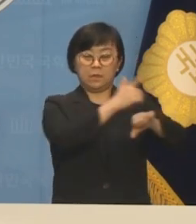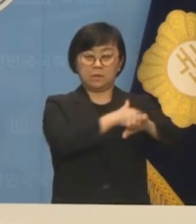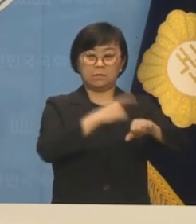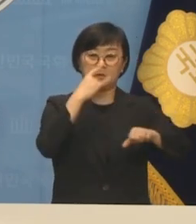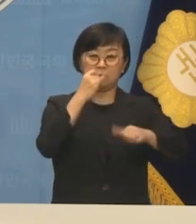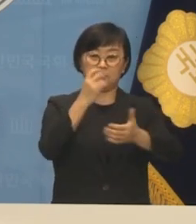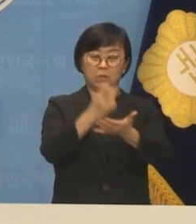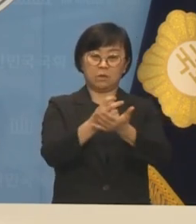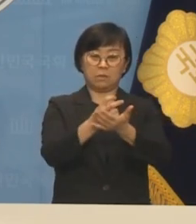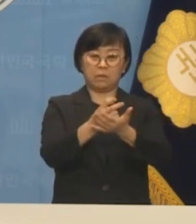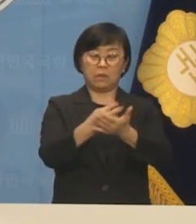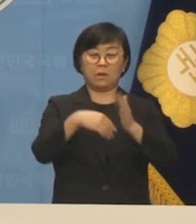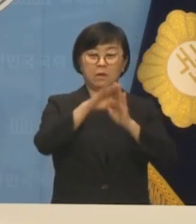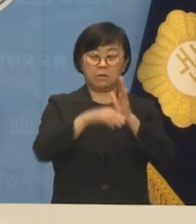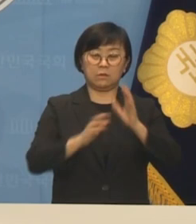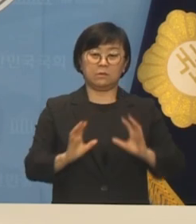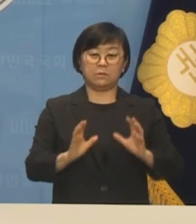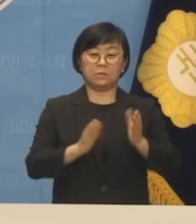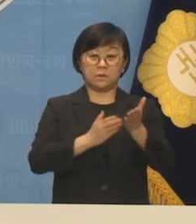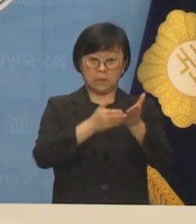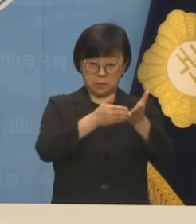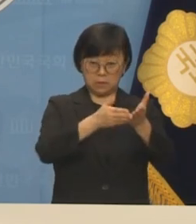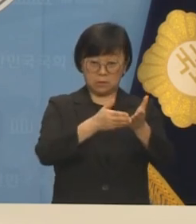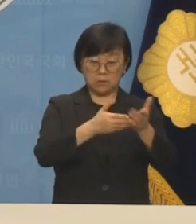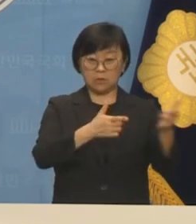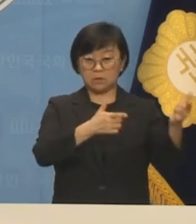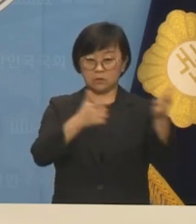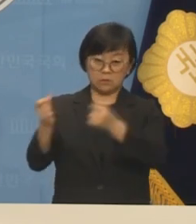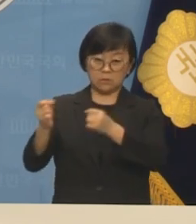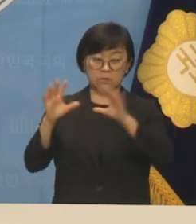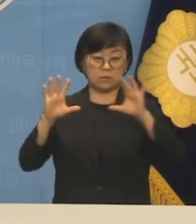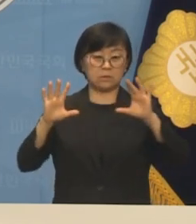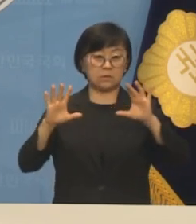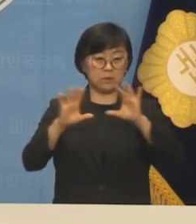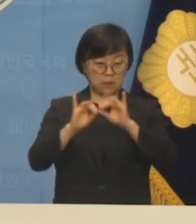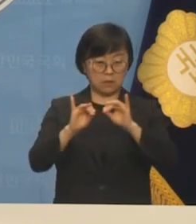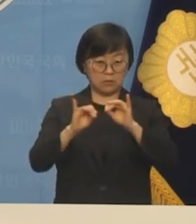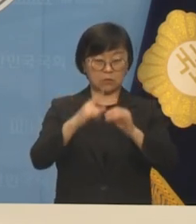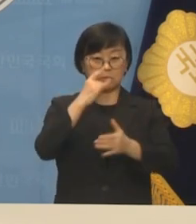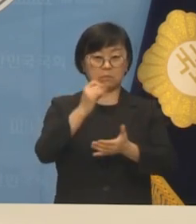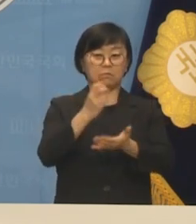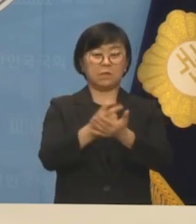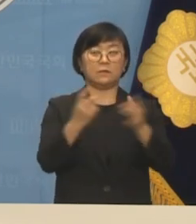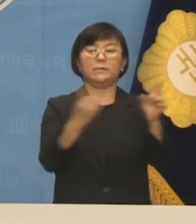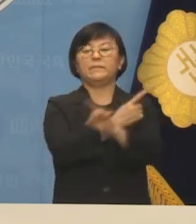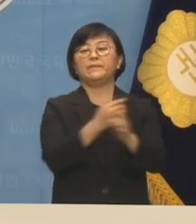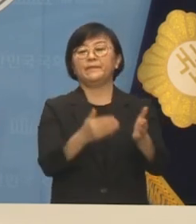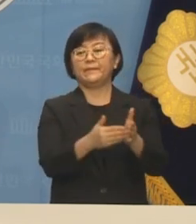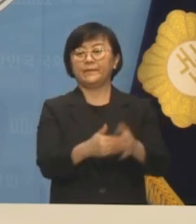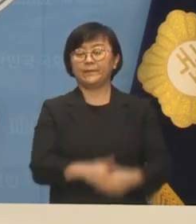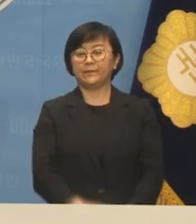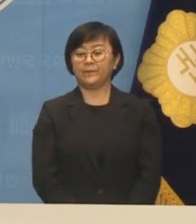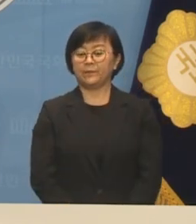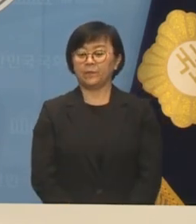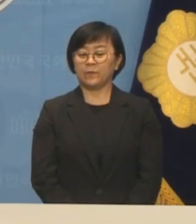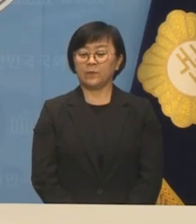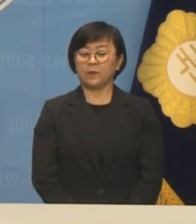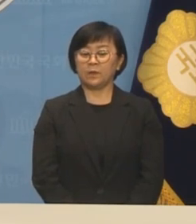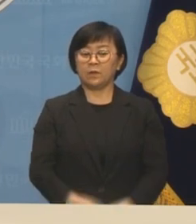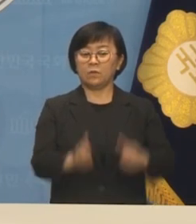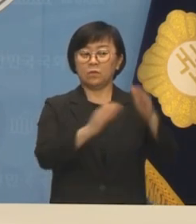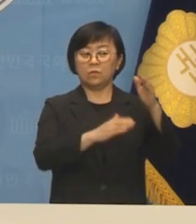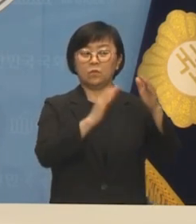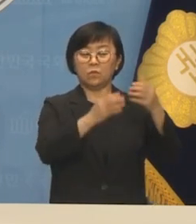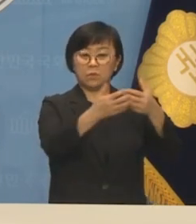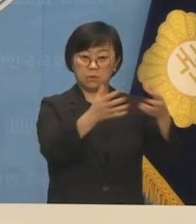정관과 규정 개정 안건을 상정하였고 이사 전원 찬성으로 정관 개정을 완료하였습니다. 또한 아시다시피